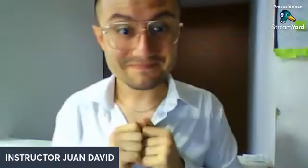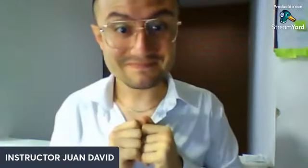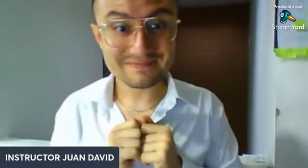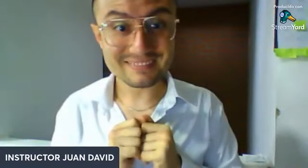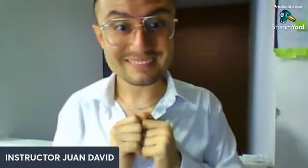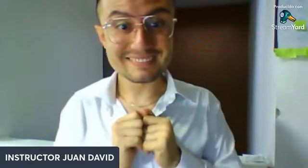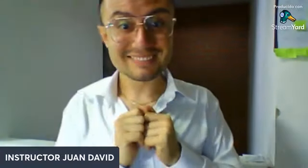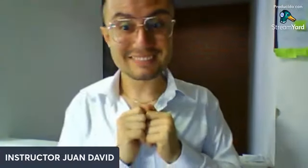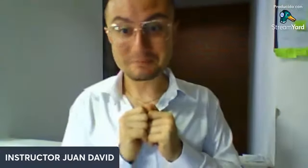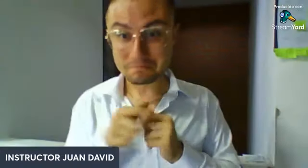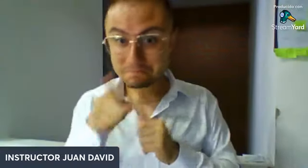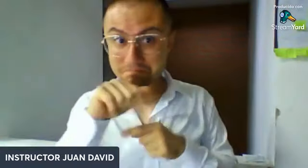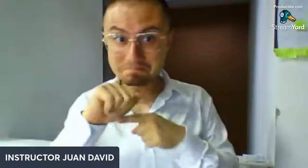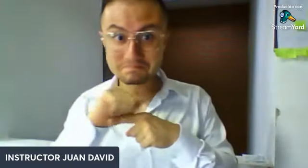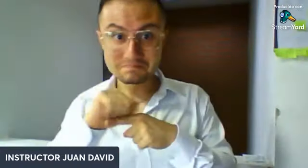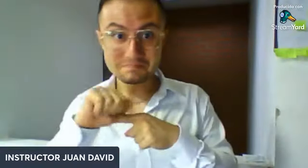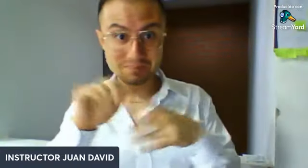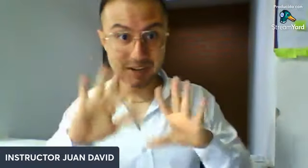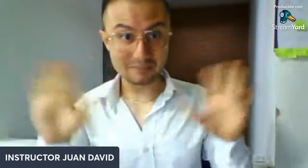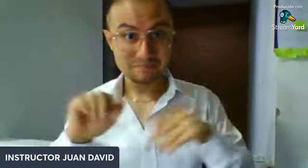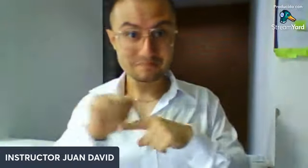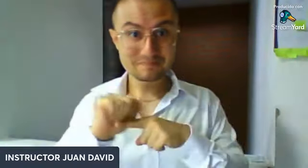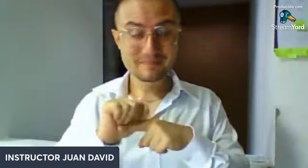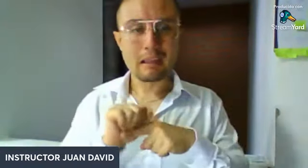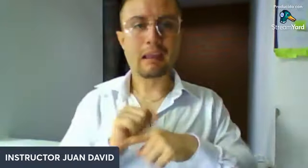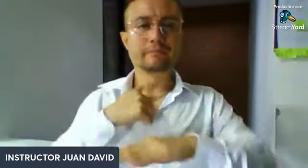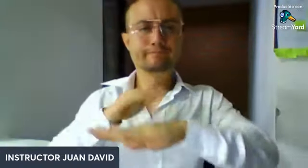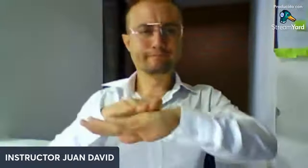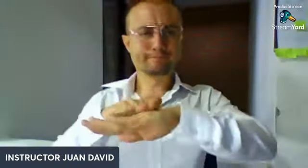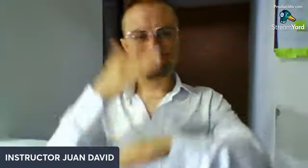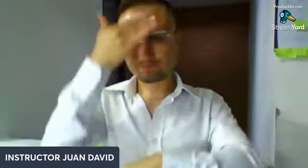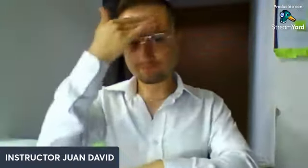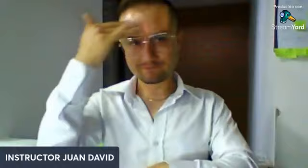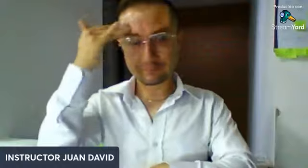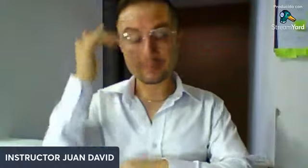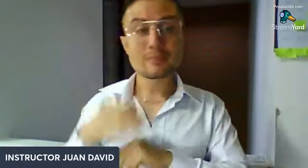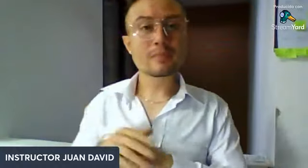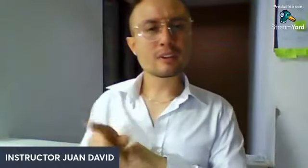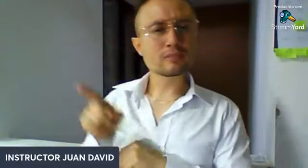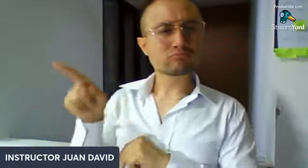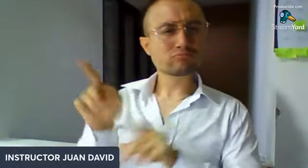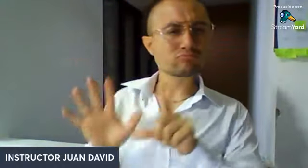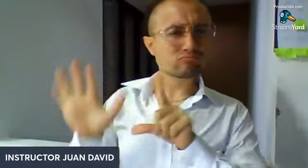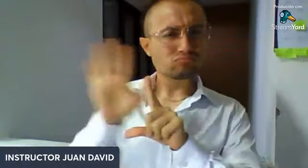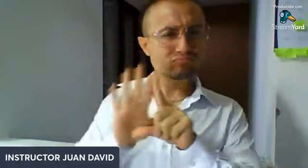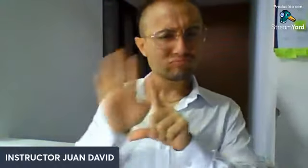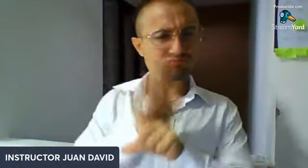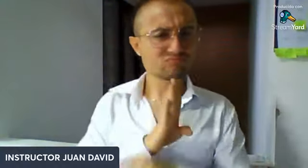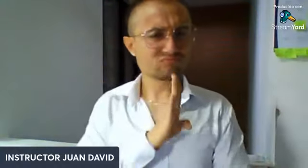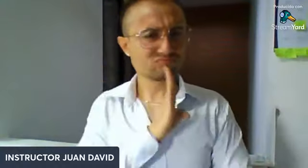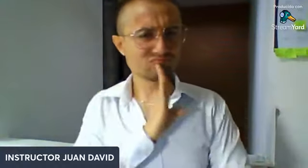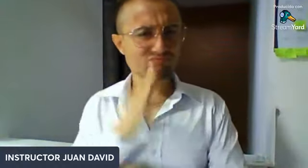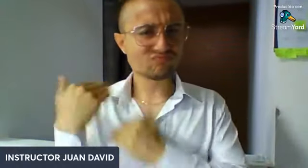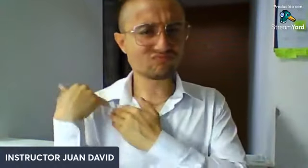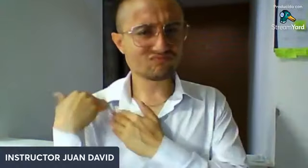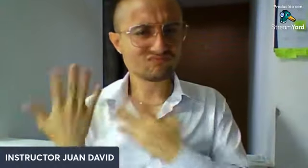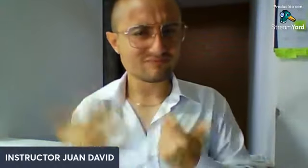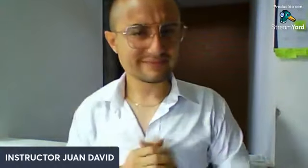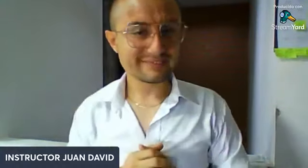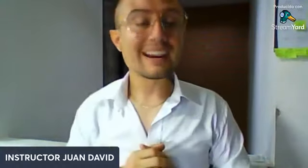Bien, espero que lo hayan visto. ¿Qué les pareció? ¿Sí lo practicaron? Ah, bueno, se me olvidó avisarles que el